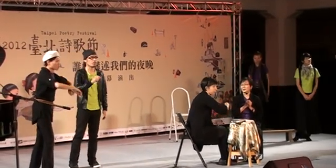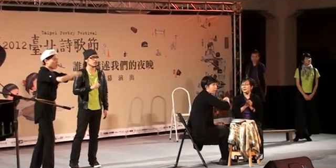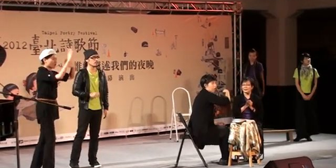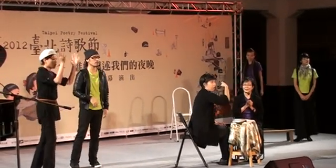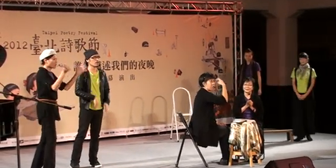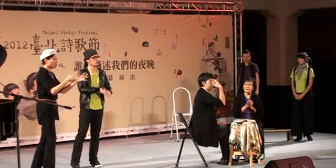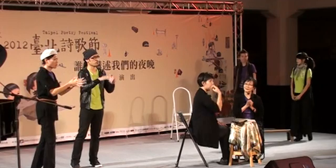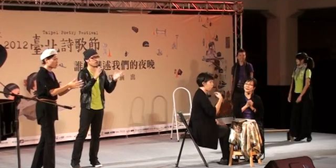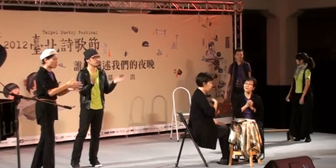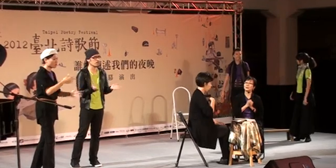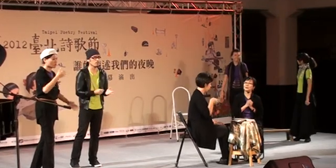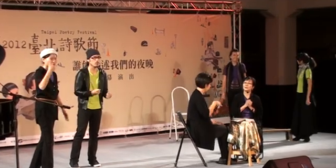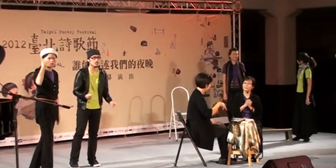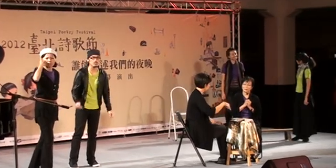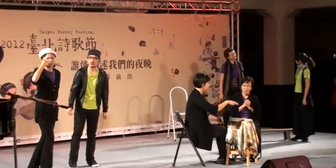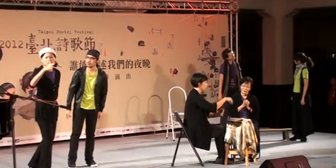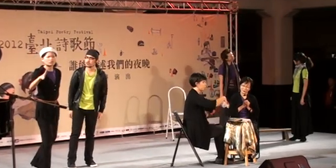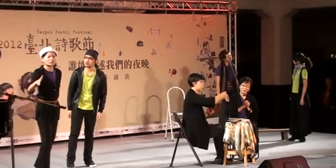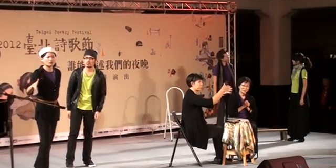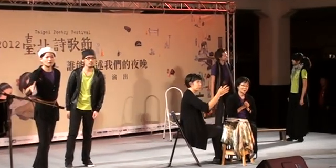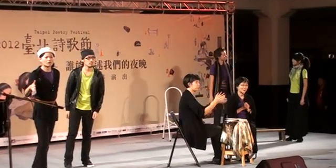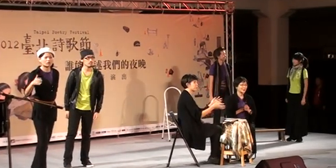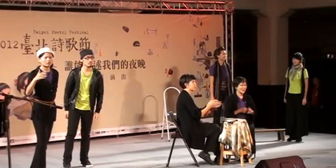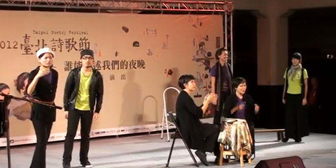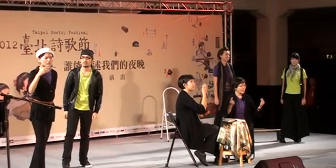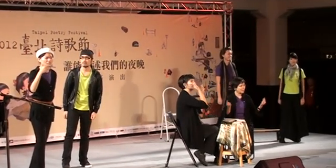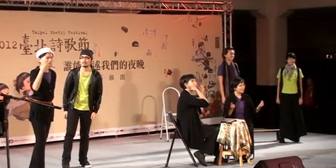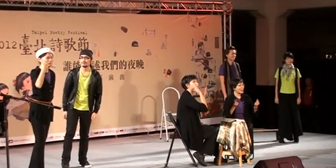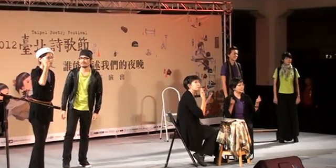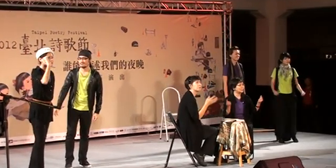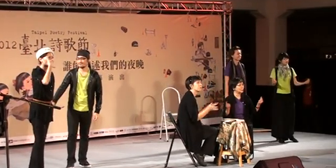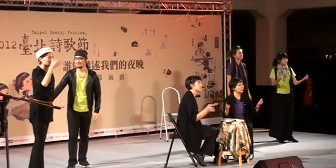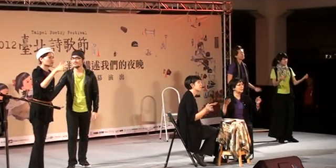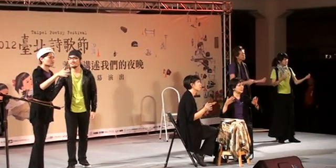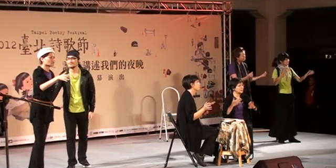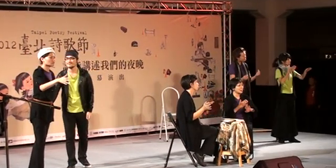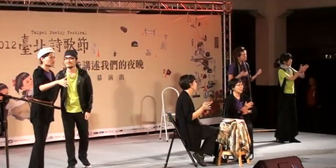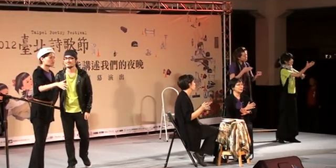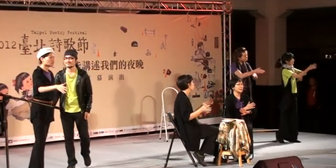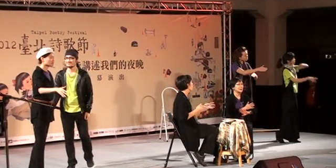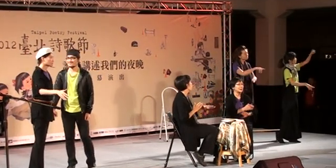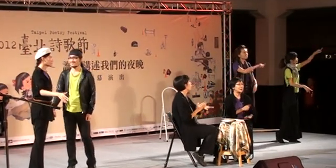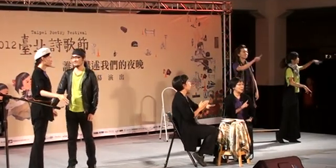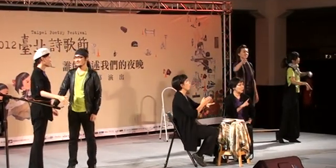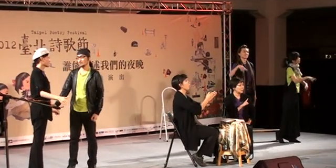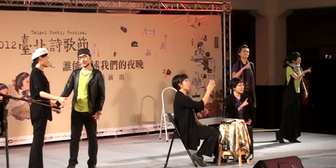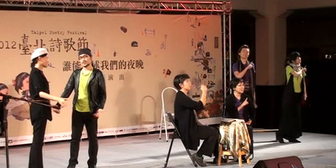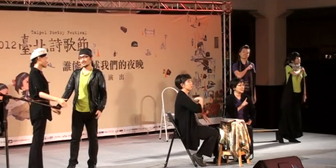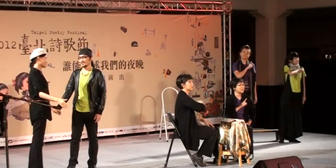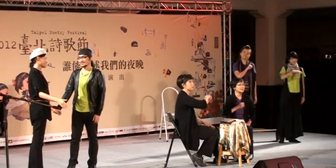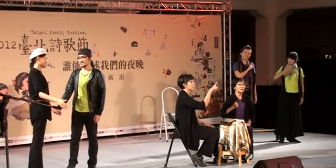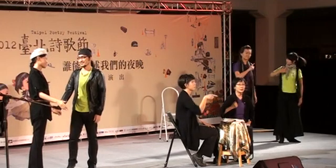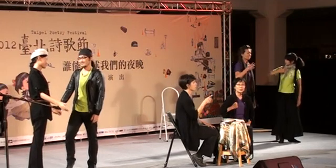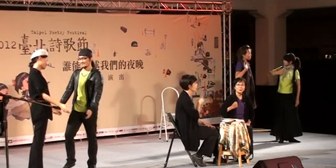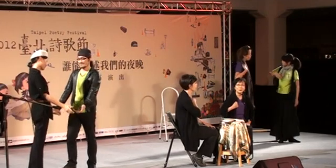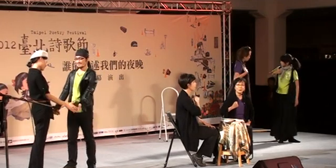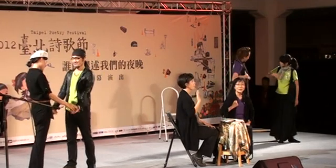是一条全然陌生的路径， 仿佛已经超越了我们自身的种种认